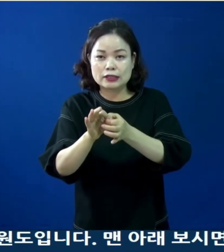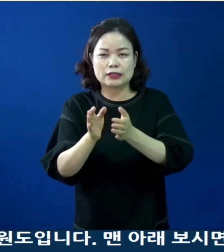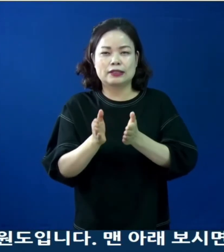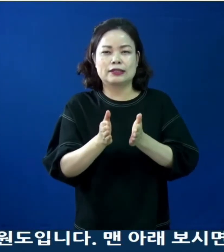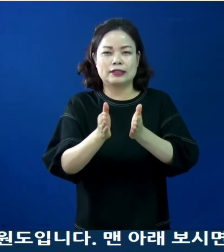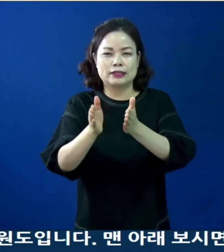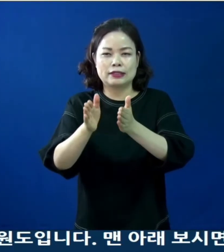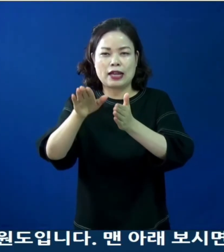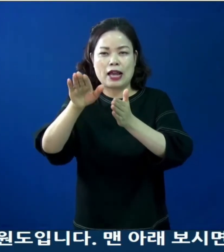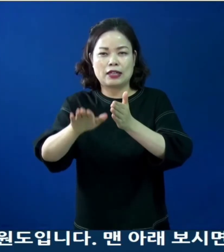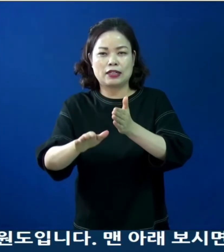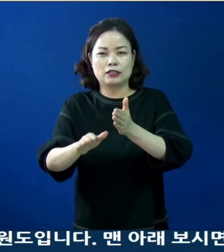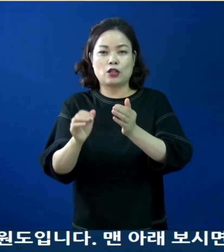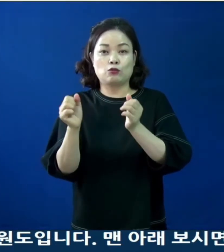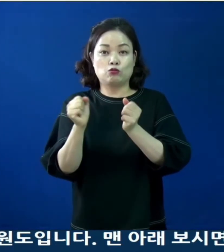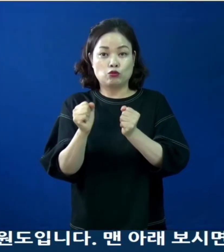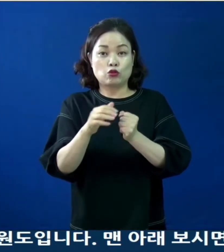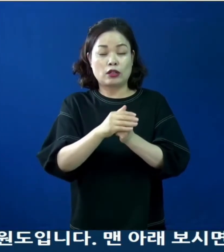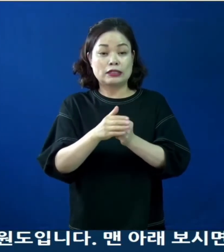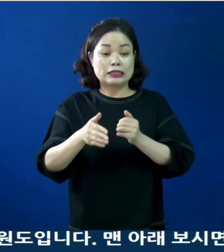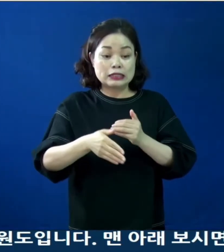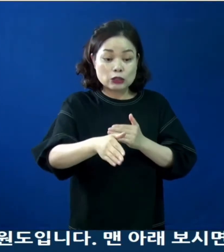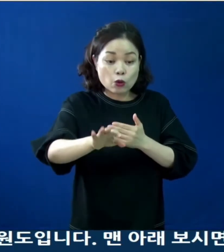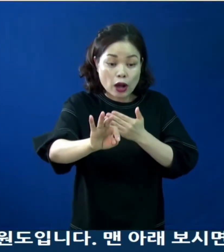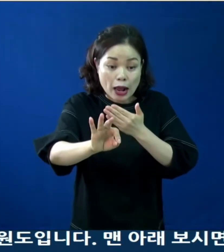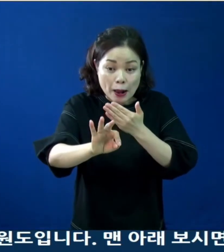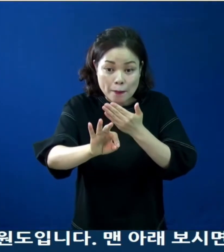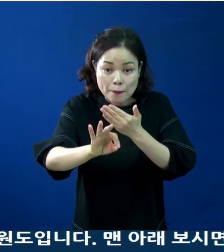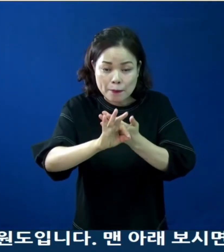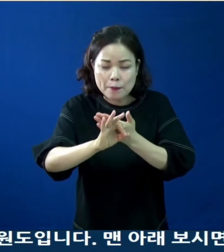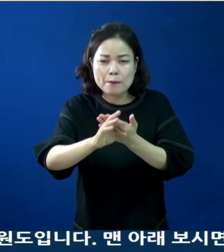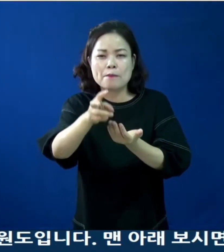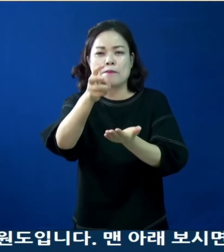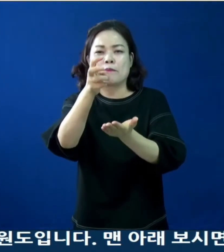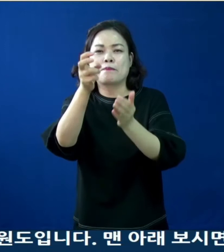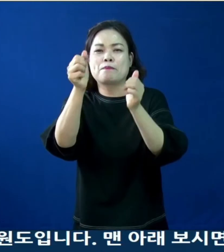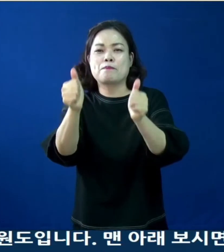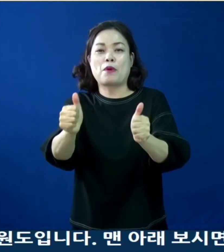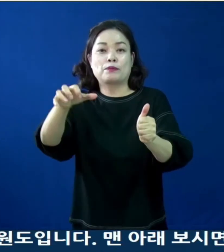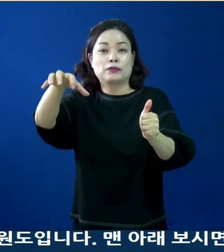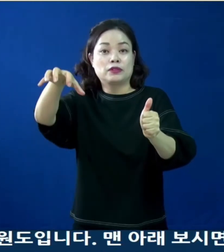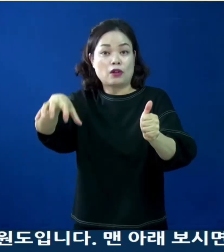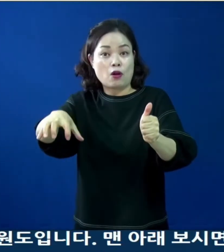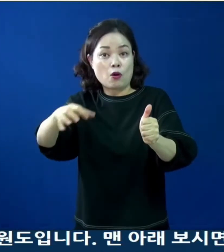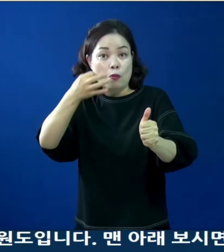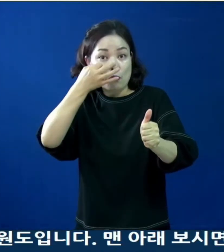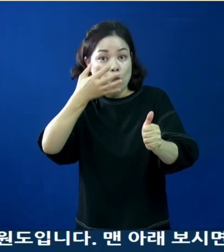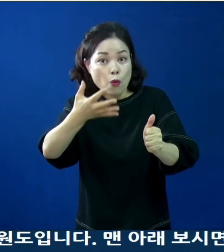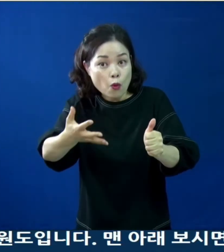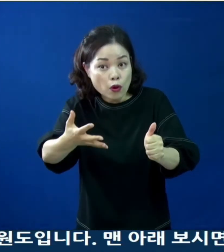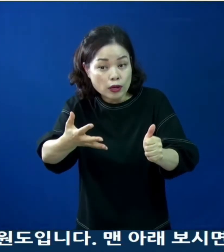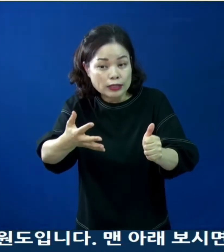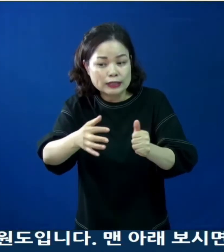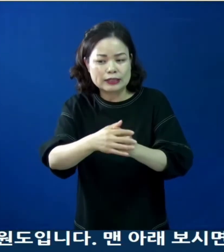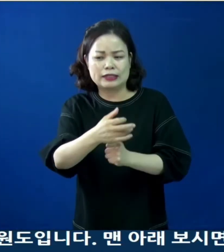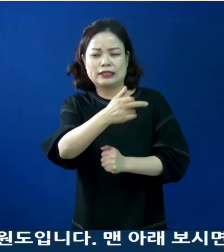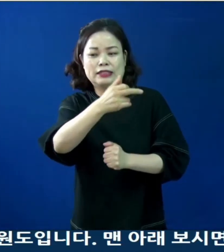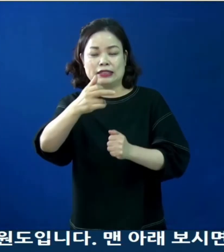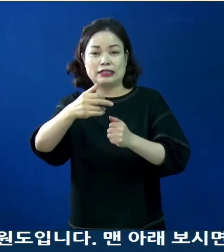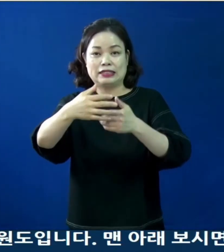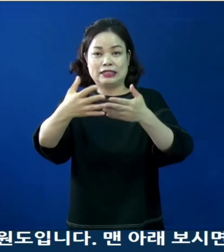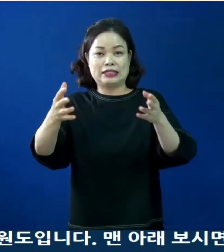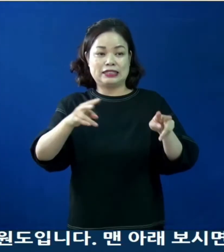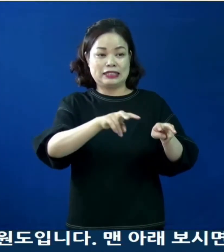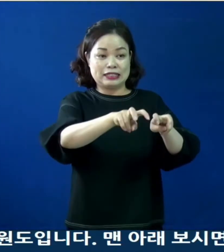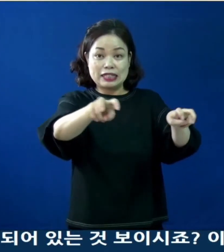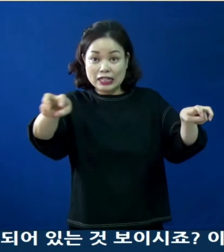겁니다. 아래쪽이 북쪽입니다. 쭉 들어가면 법정 보이세요? 법정 보일 때 큰 이 제단 같은 거 하나 보입니다.